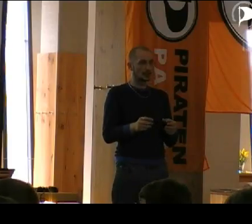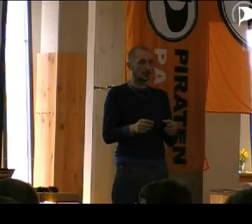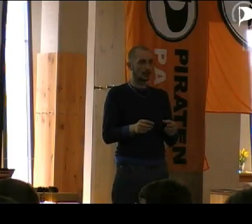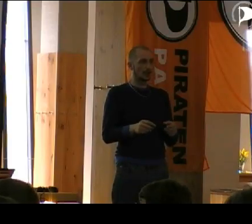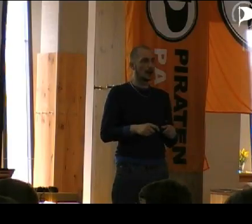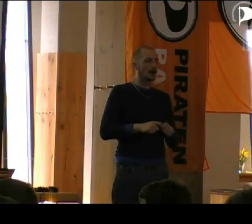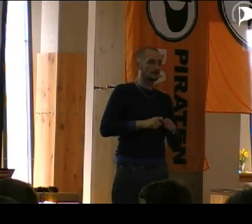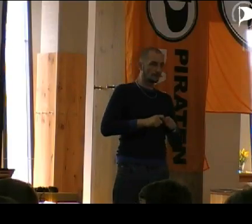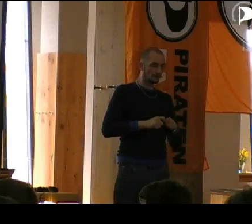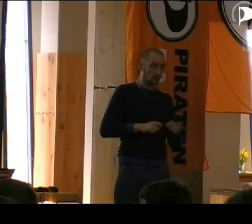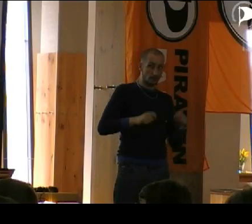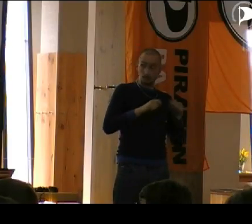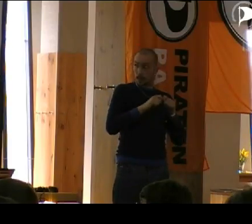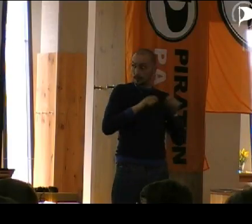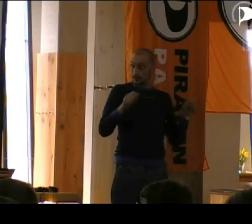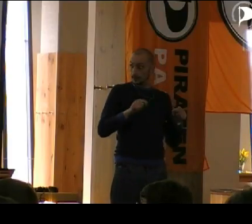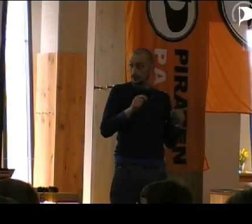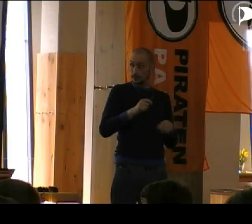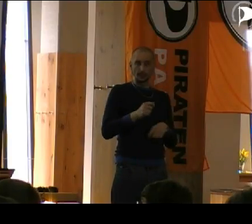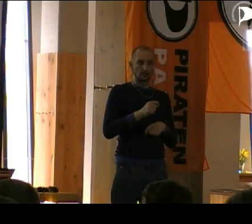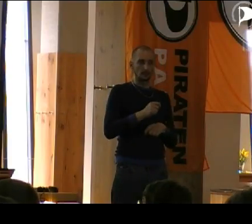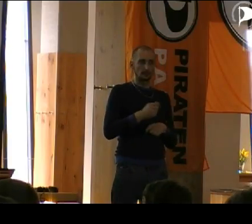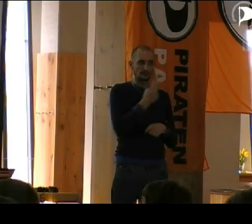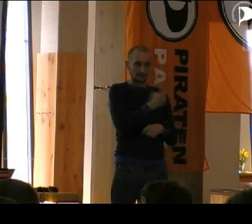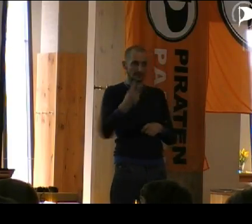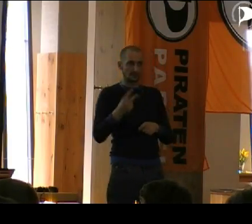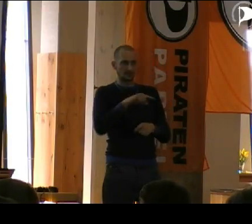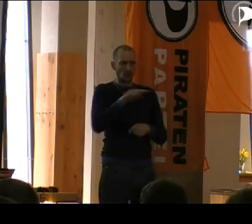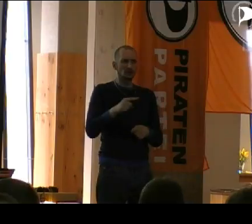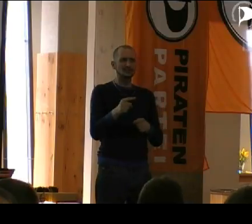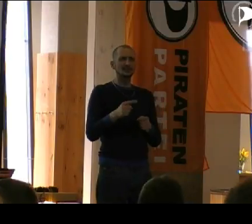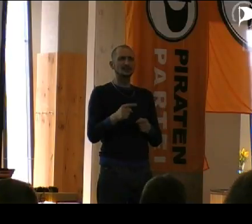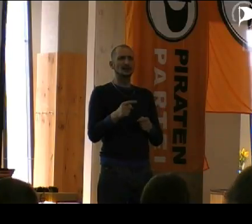13.000 eur 172 euro und 36 sind